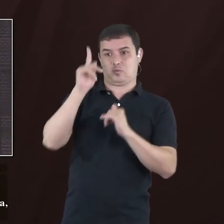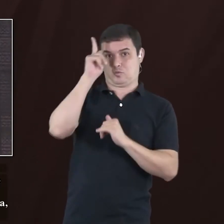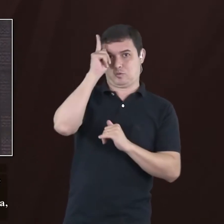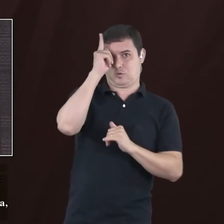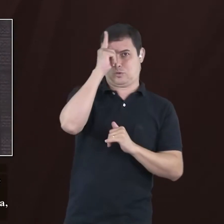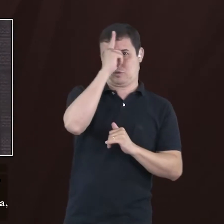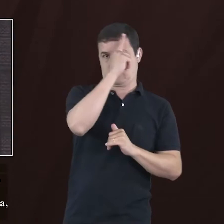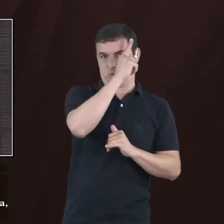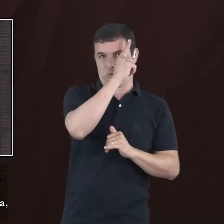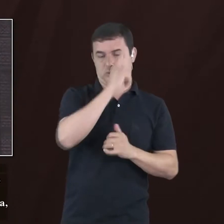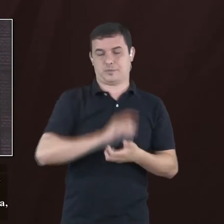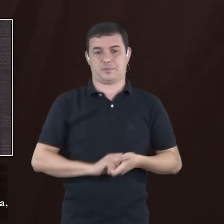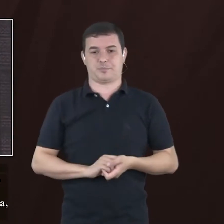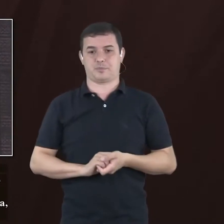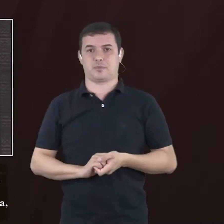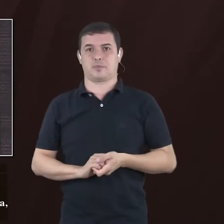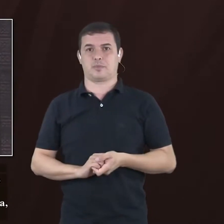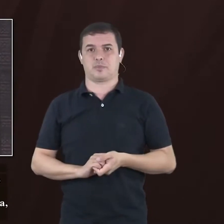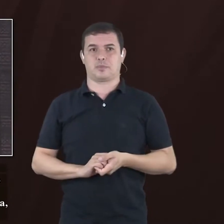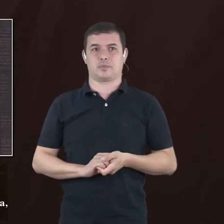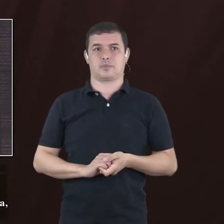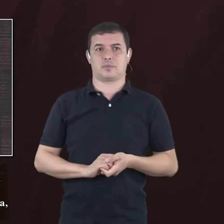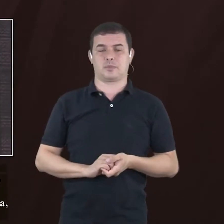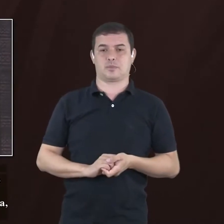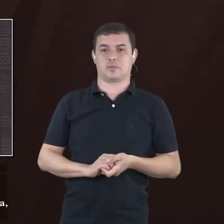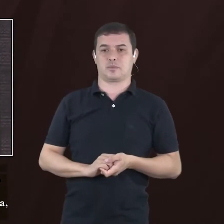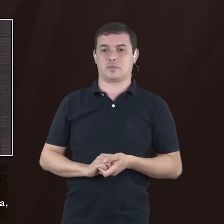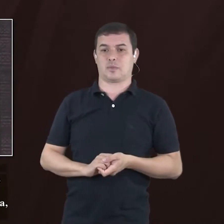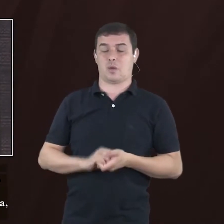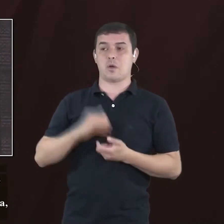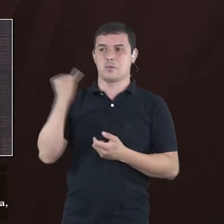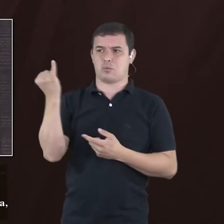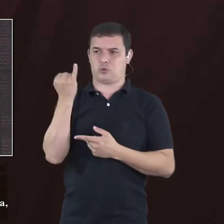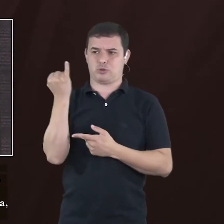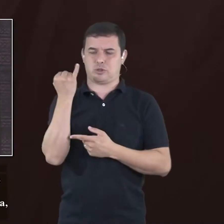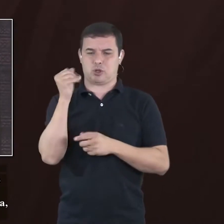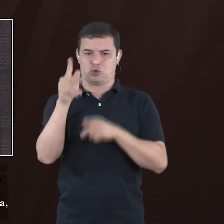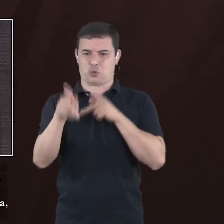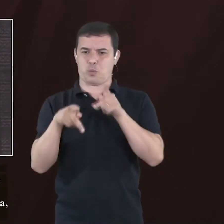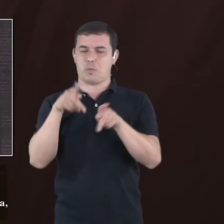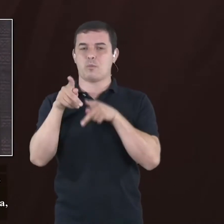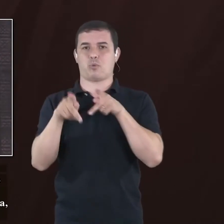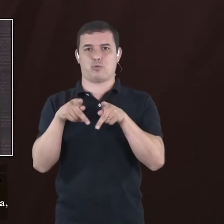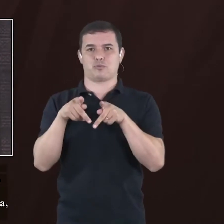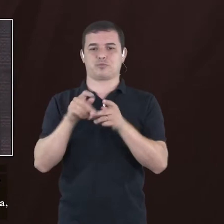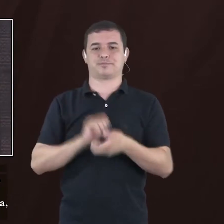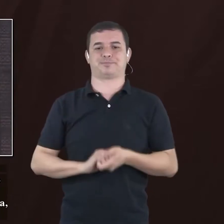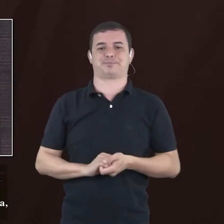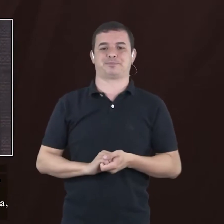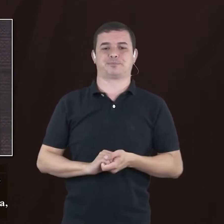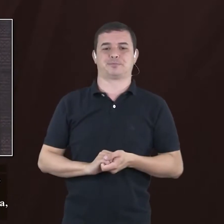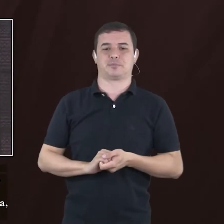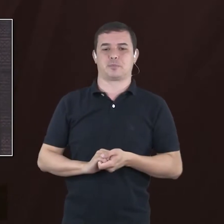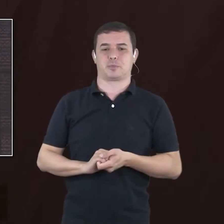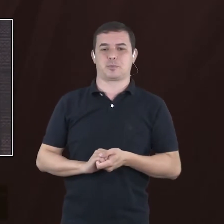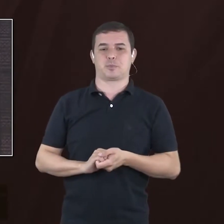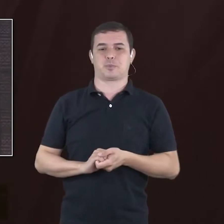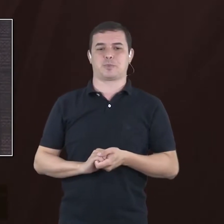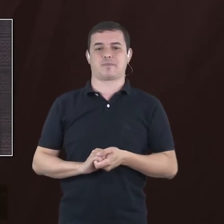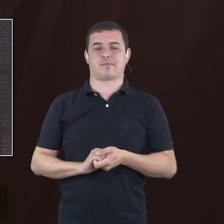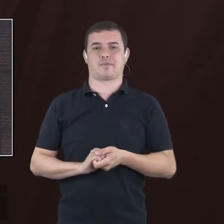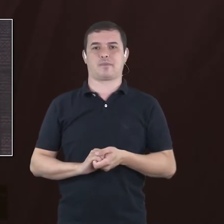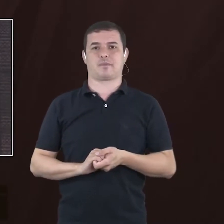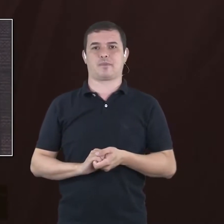em particular aos que pareciam de maior influência, para de algum modo não correr ou ter corrido em vão. Contudo, nem